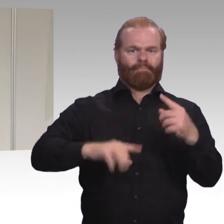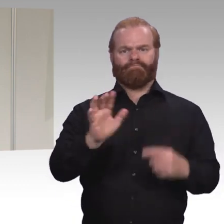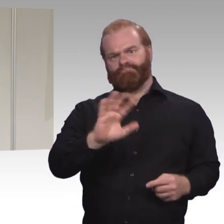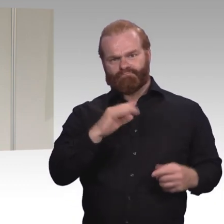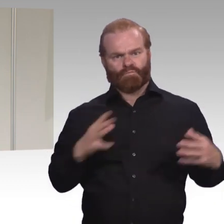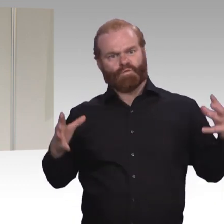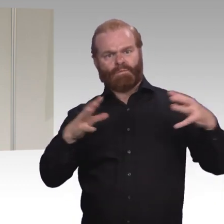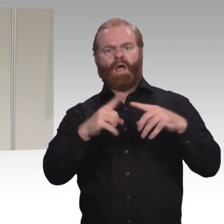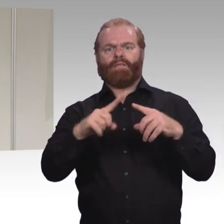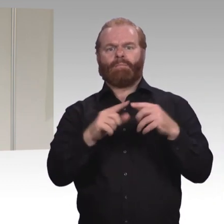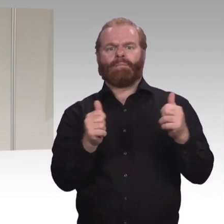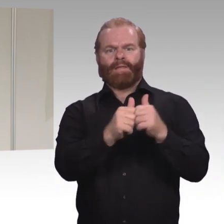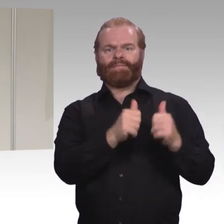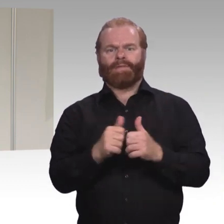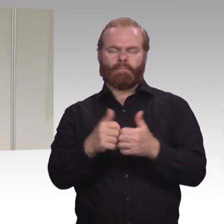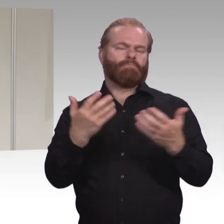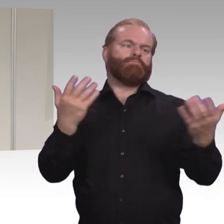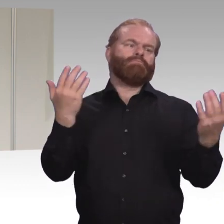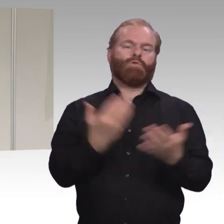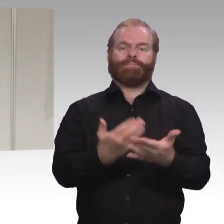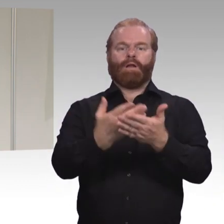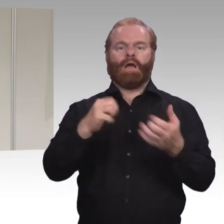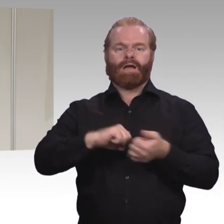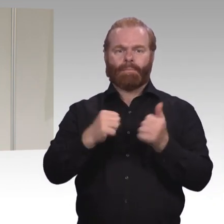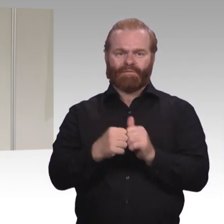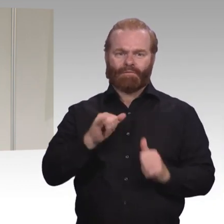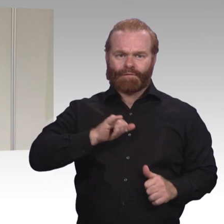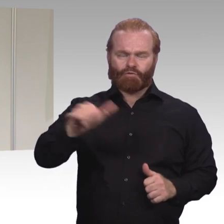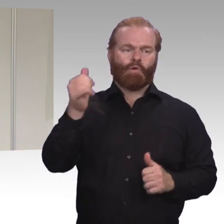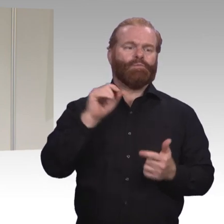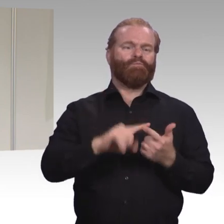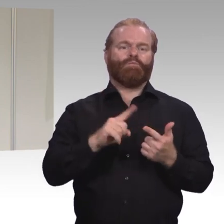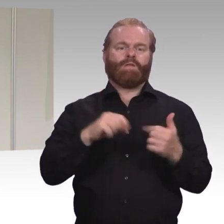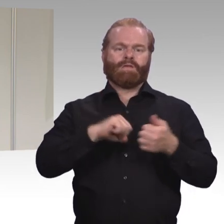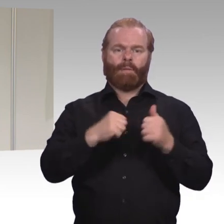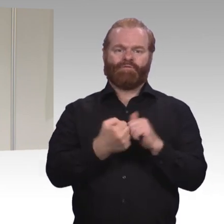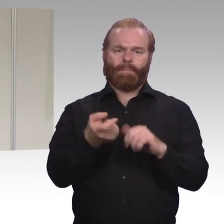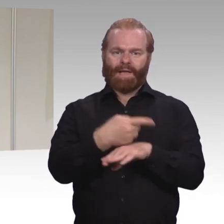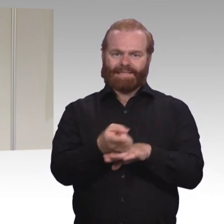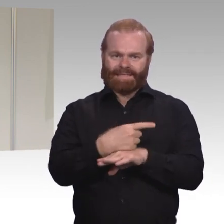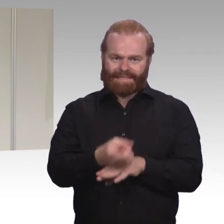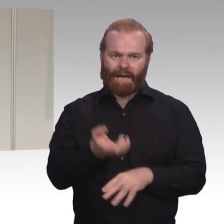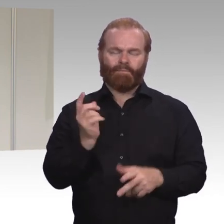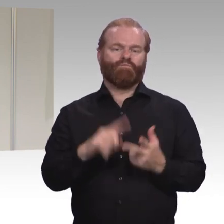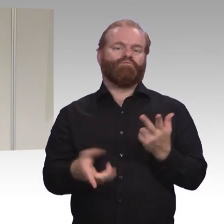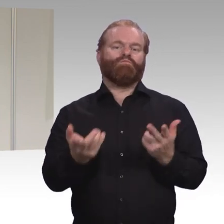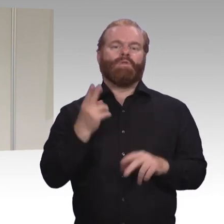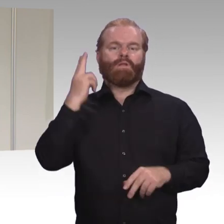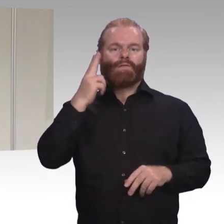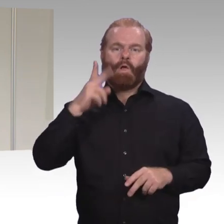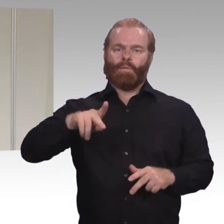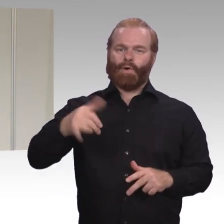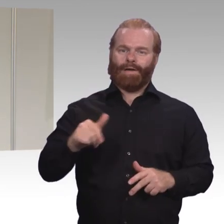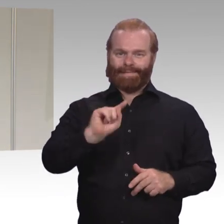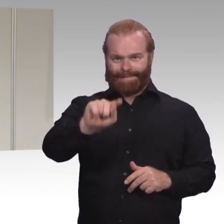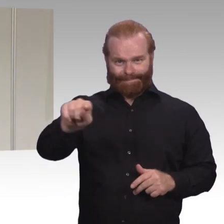alle kennen. Wir werden bis zum Herbst entscheiden und verbindlich vorlegen, wann wir in dieser